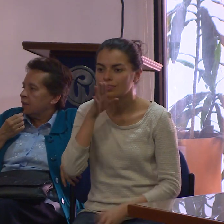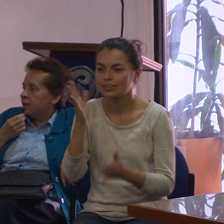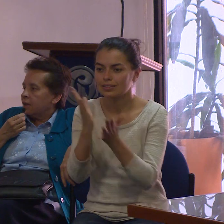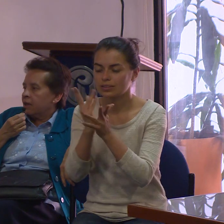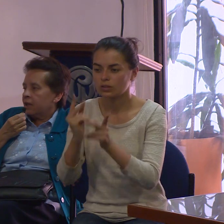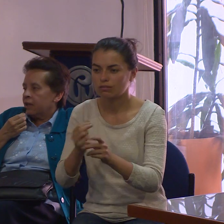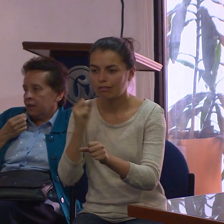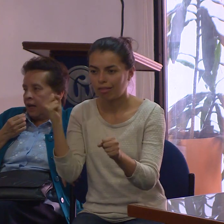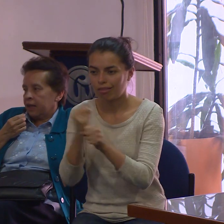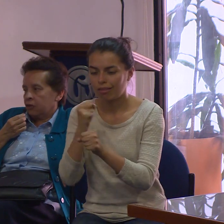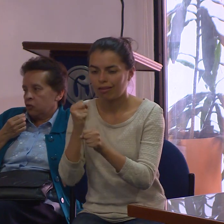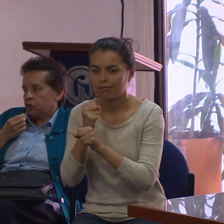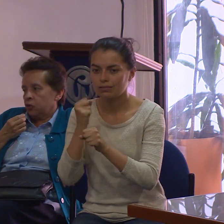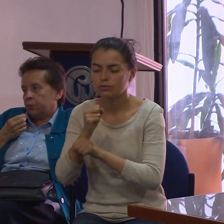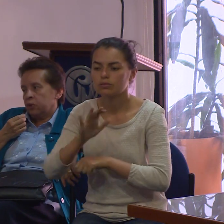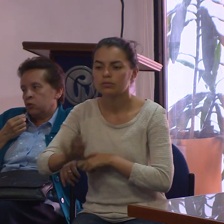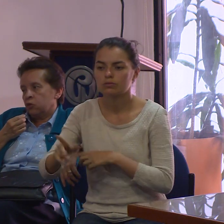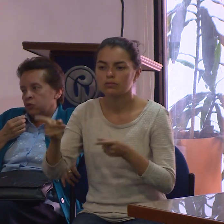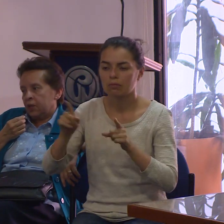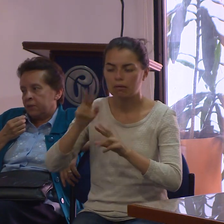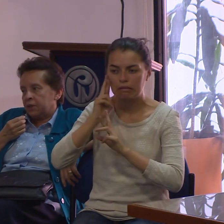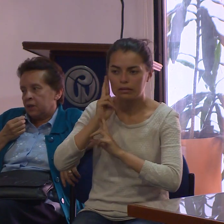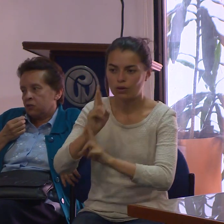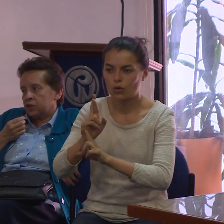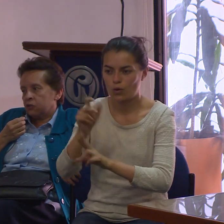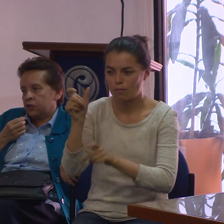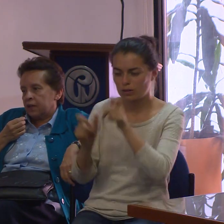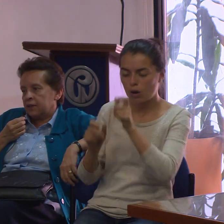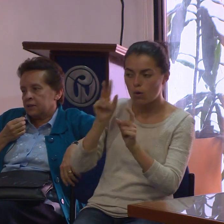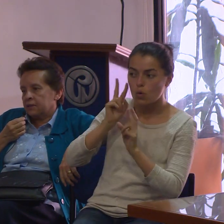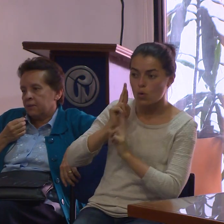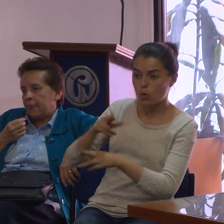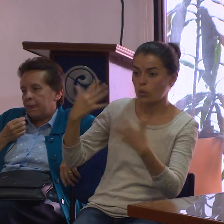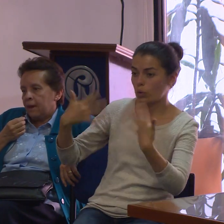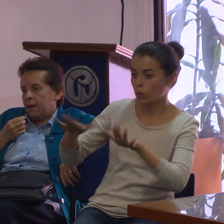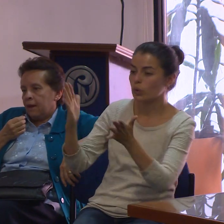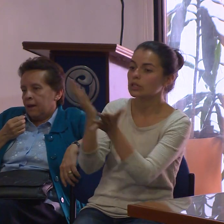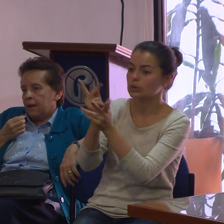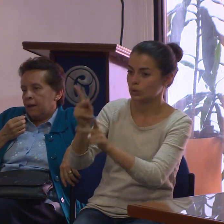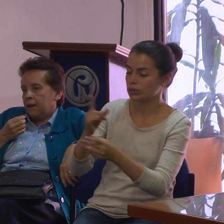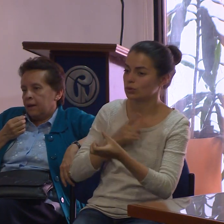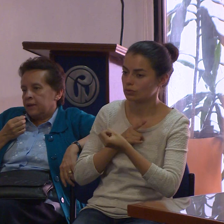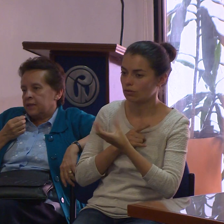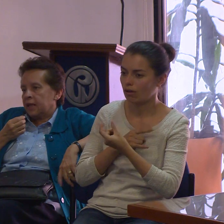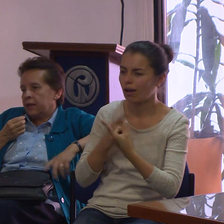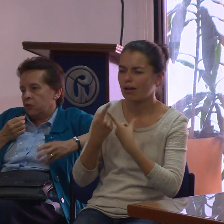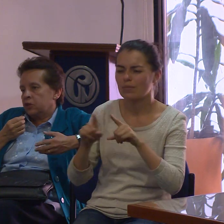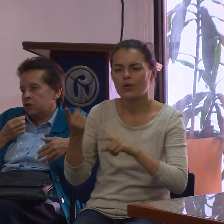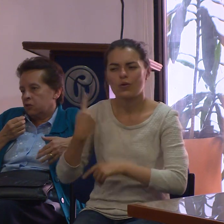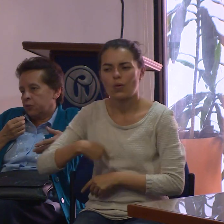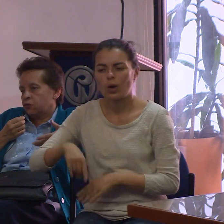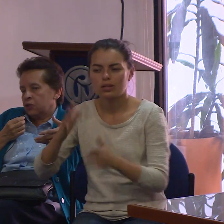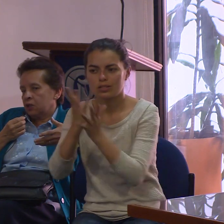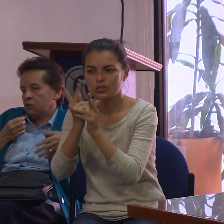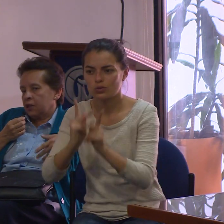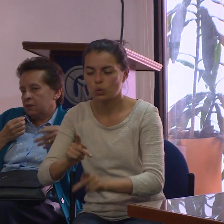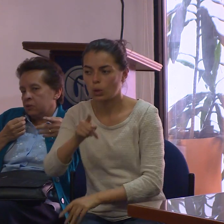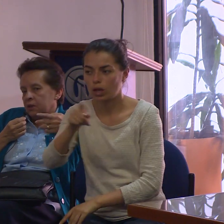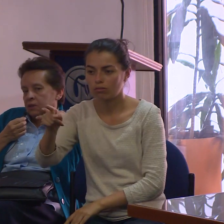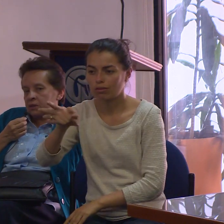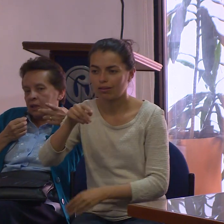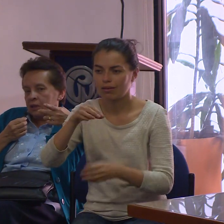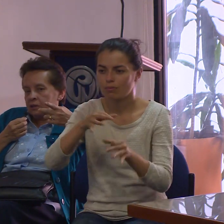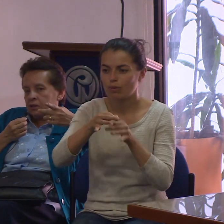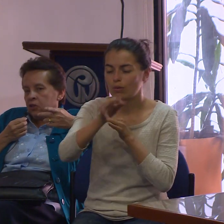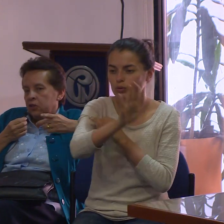estudiantes han reconocido, pero no solamente los estudiantes de esas regiones, sino pues ustedes lo saben,